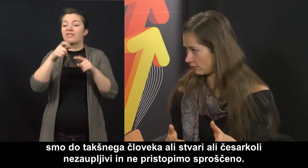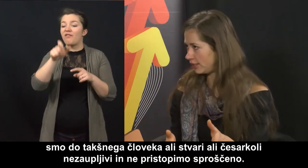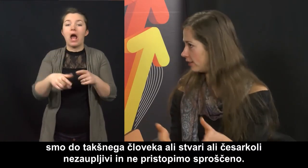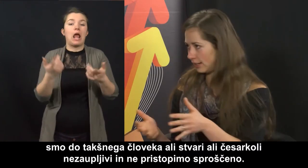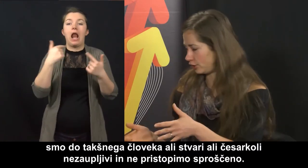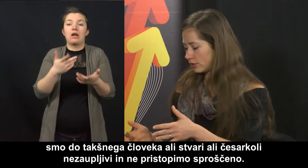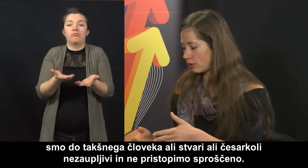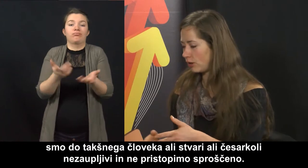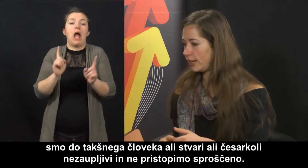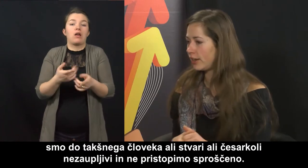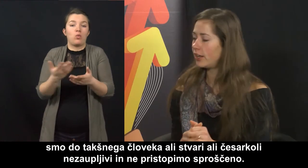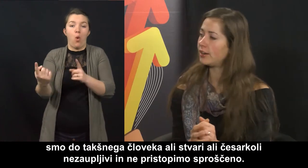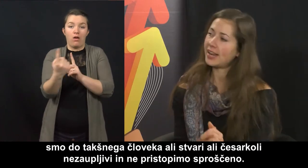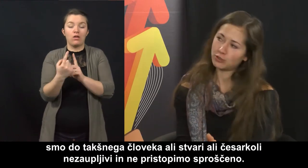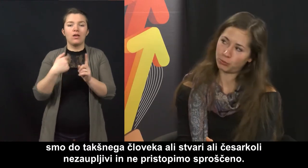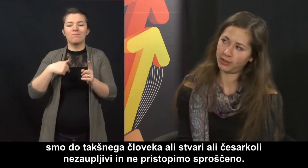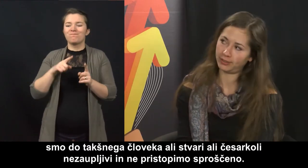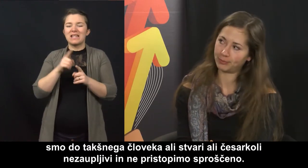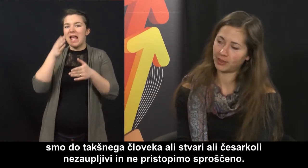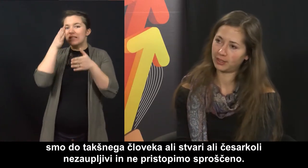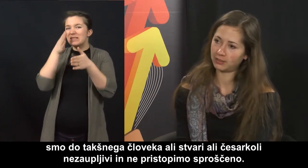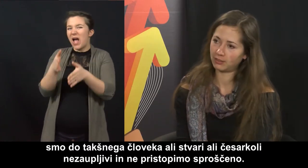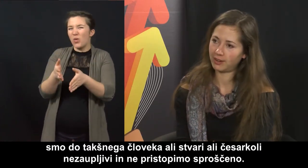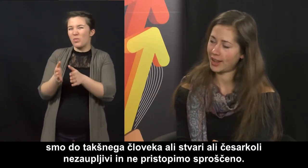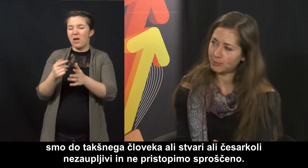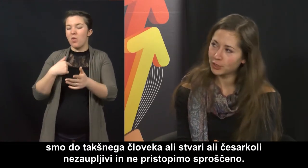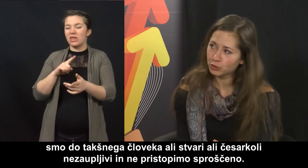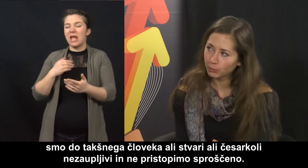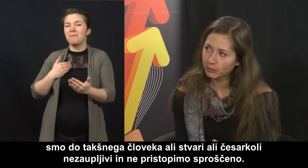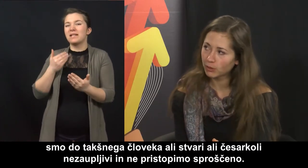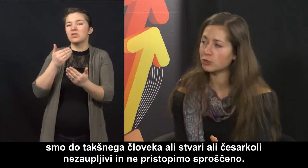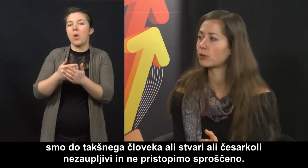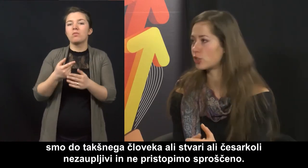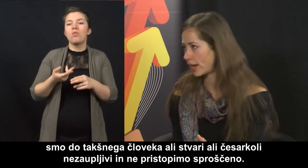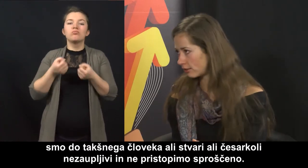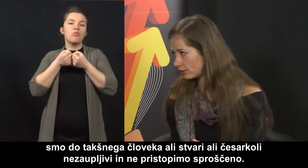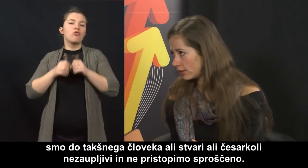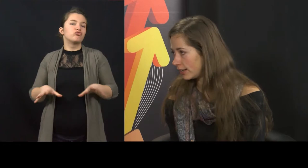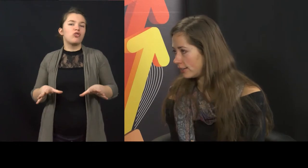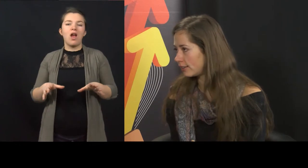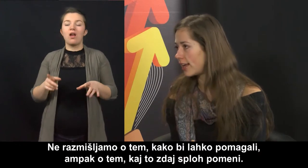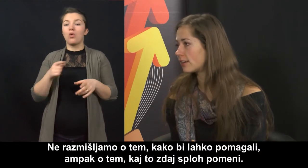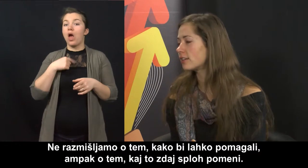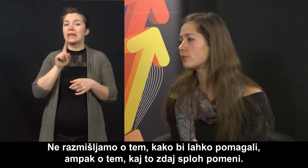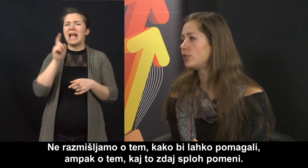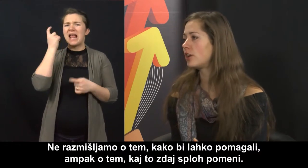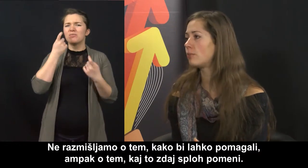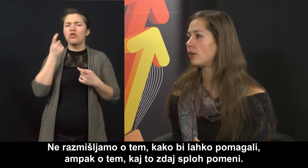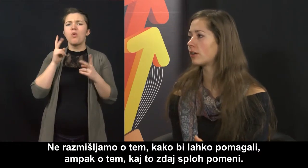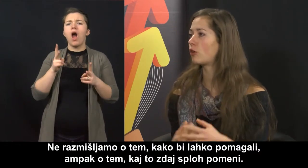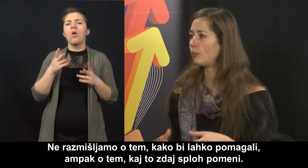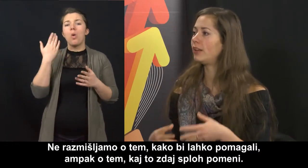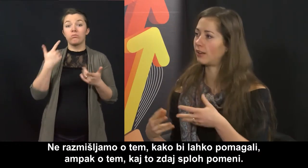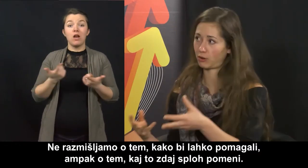ali stvari ali česarkoli nezaupljivi in ne pristopimo sproščeno in ne